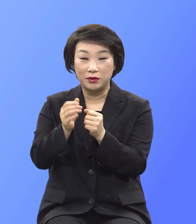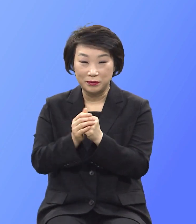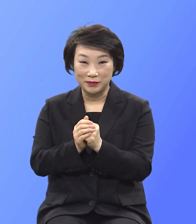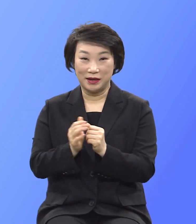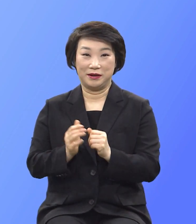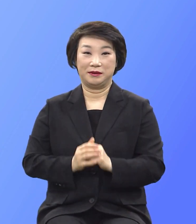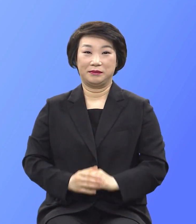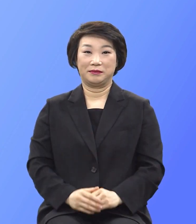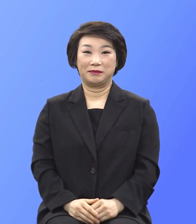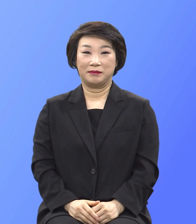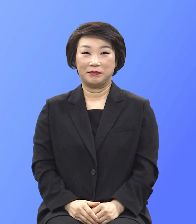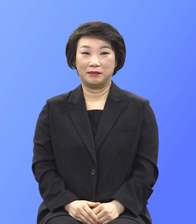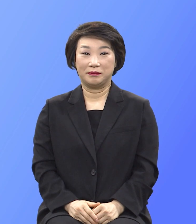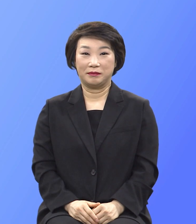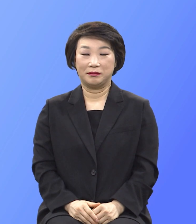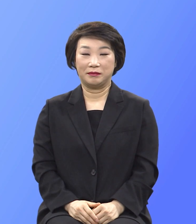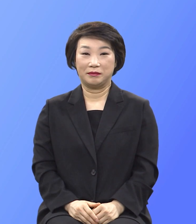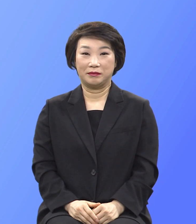지으셨습니다.